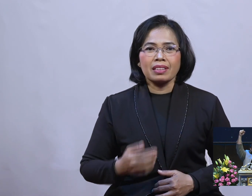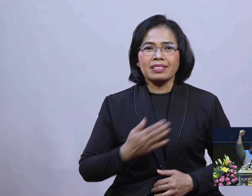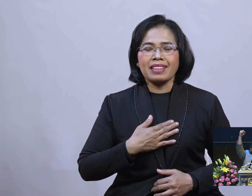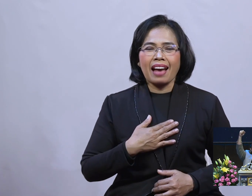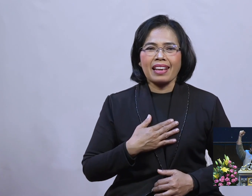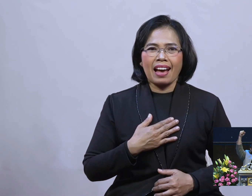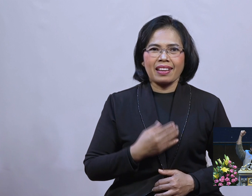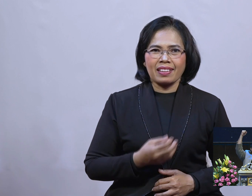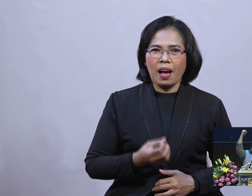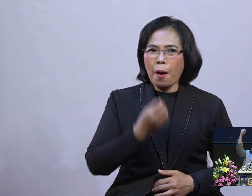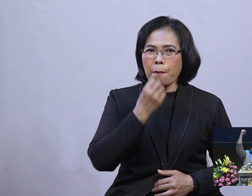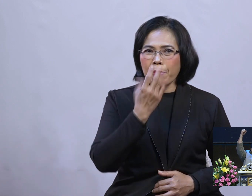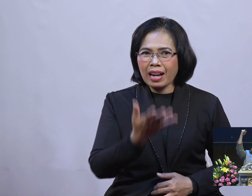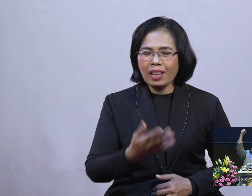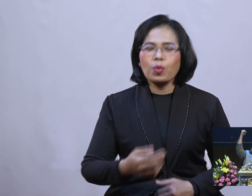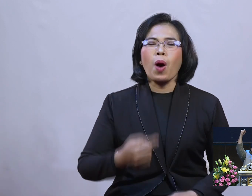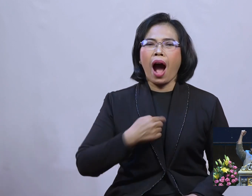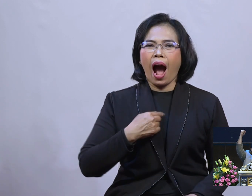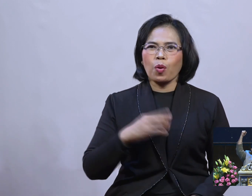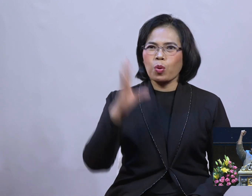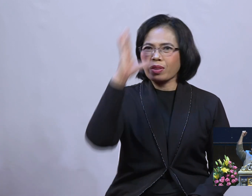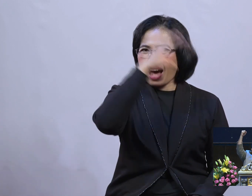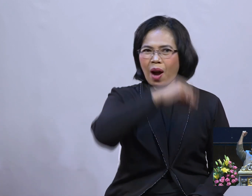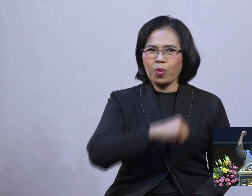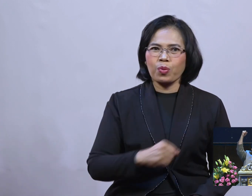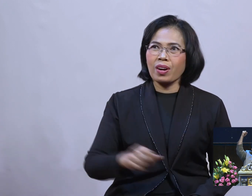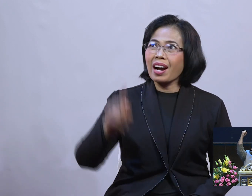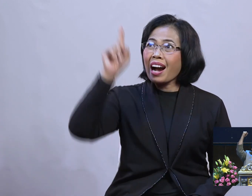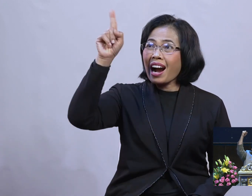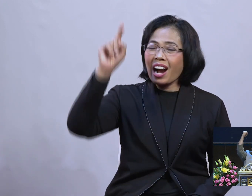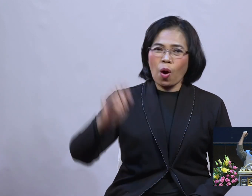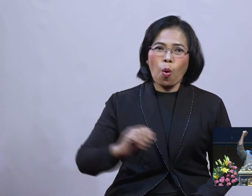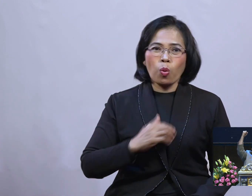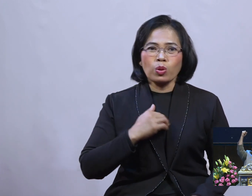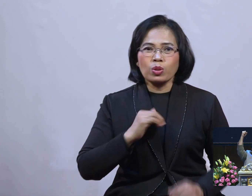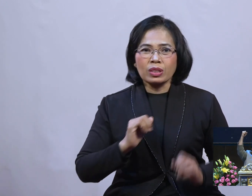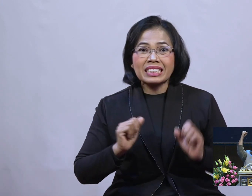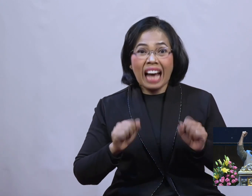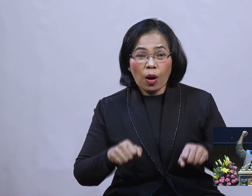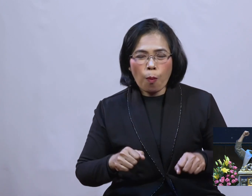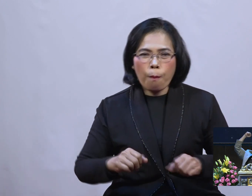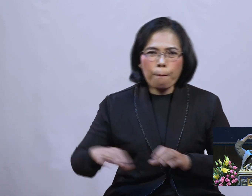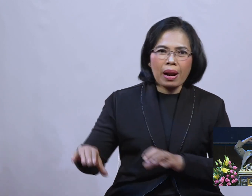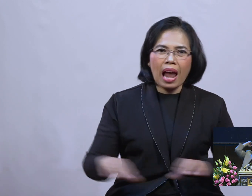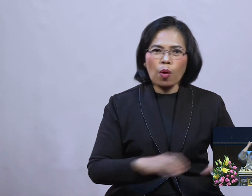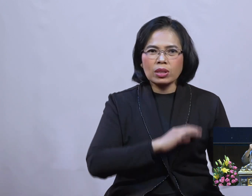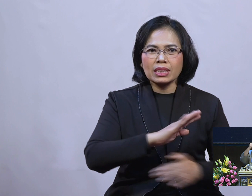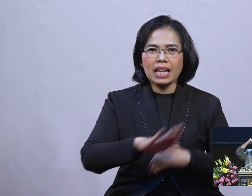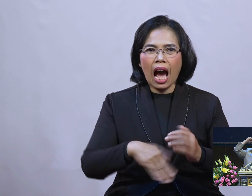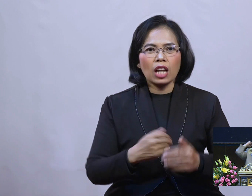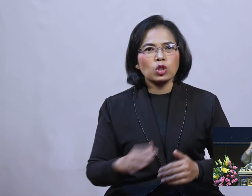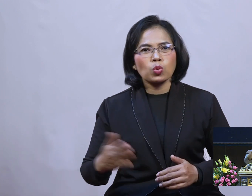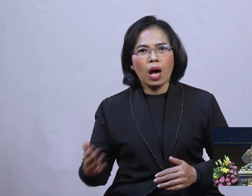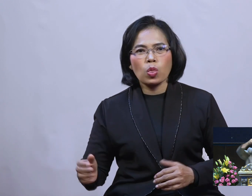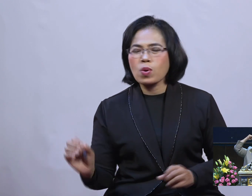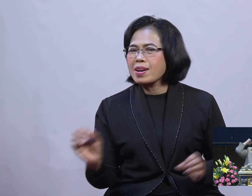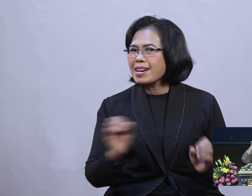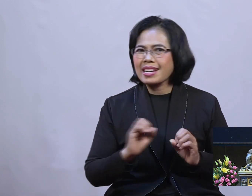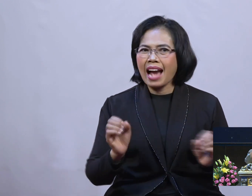seperti Ayub Aku tahu engkau sanggup melakukan segala sesuatu dan tidak